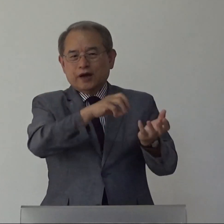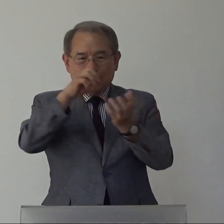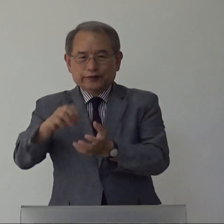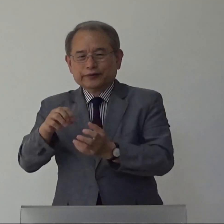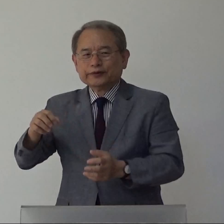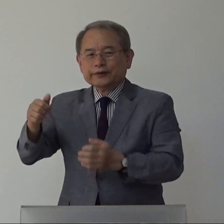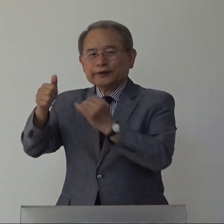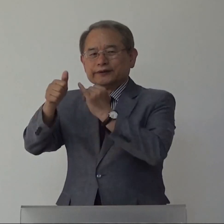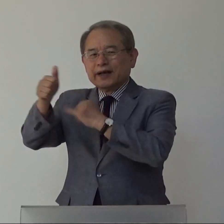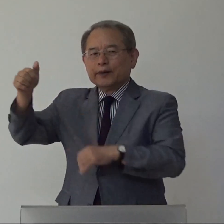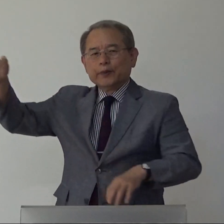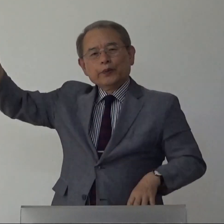끓였습니다. 삶았습니다.